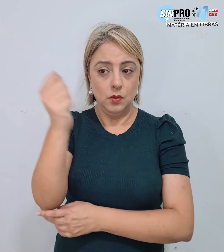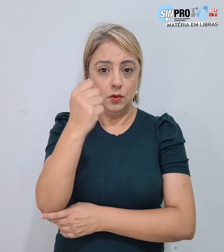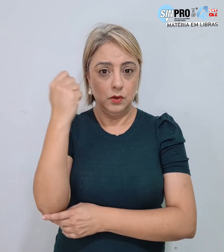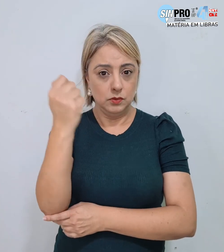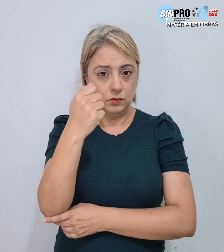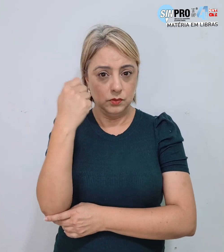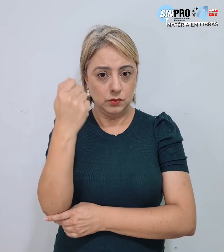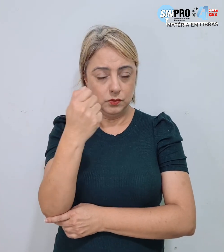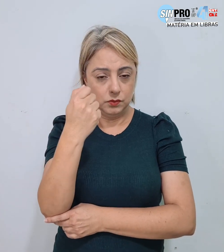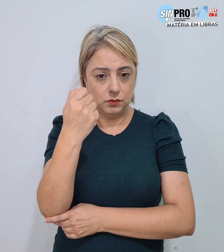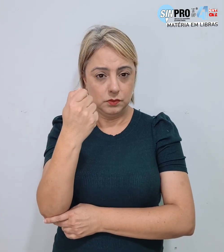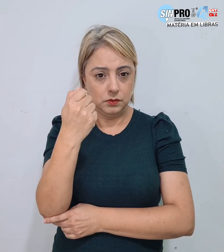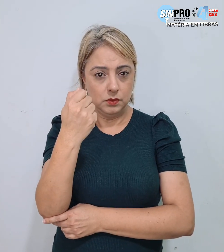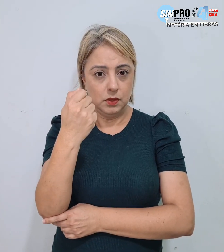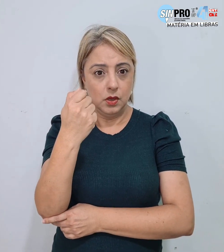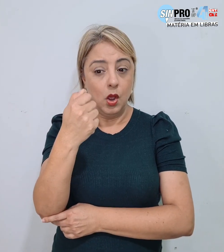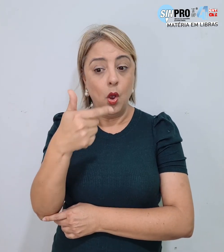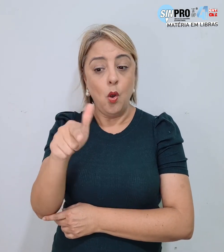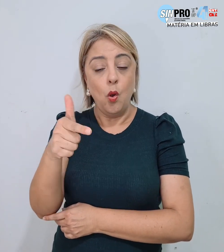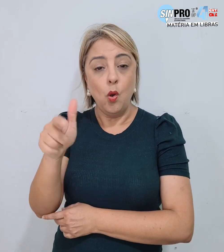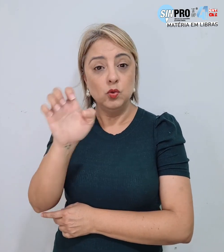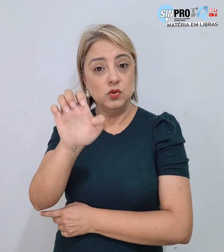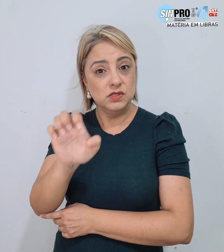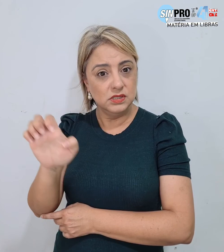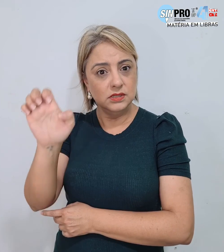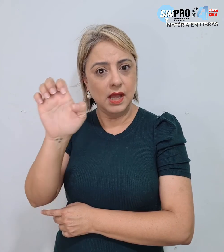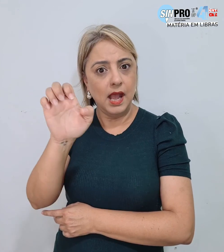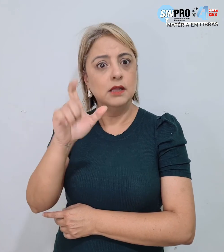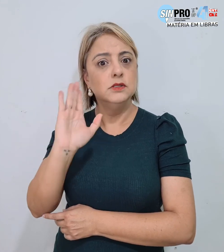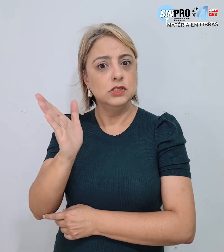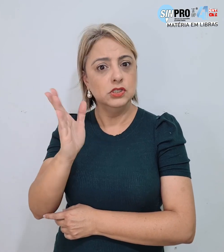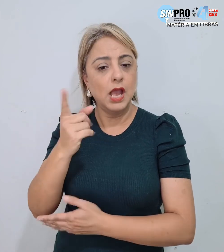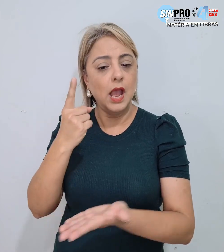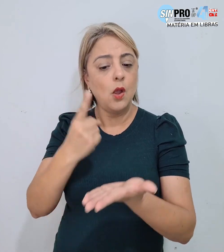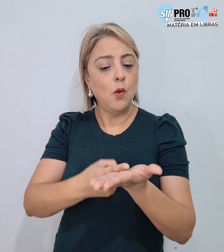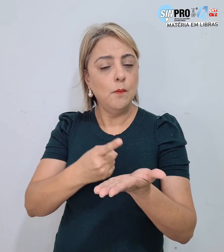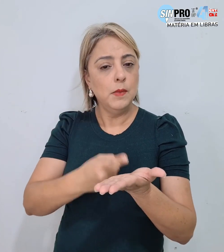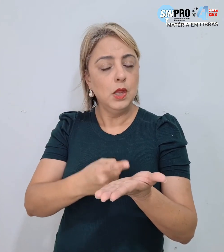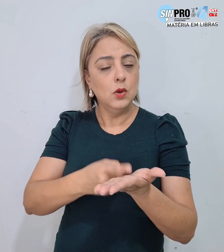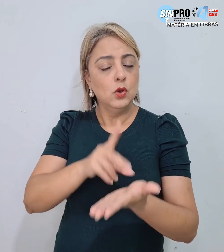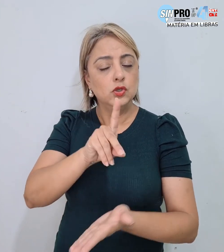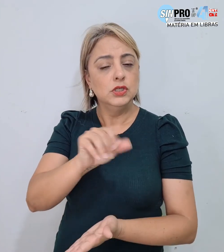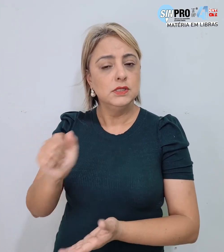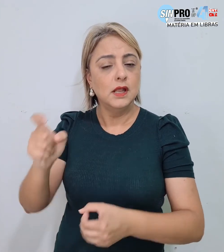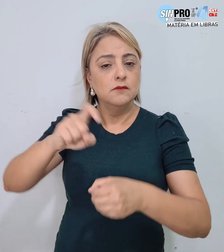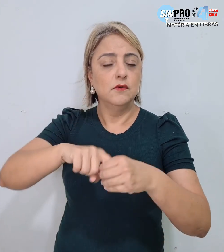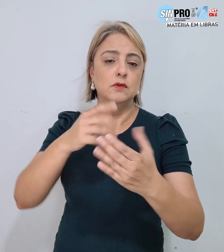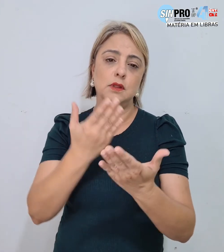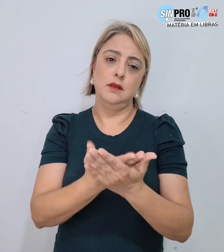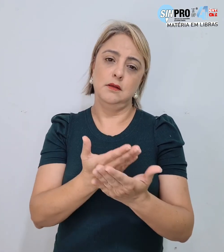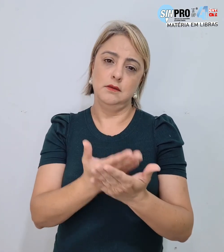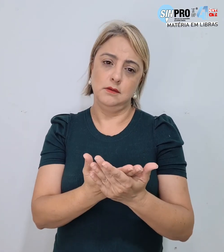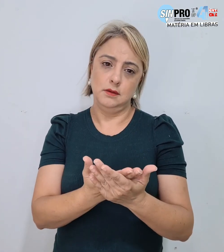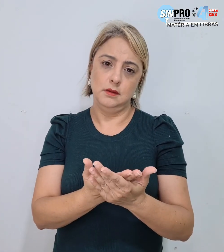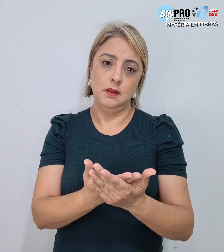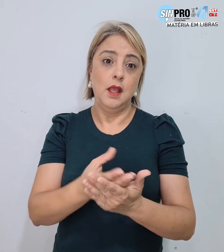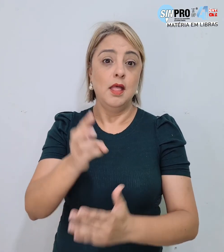do Sul Quem são os outros estados que agendaram o retorno e para esta